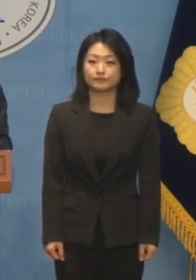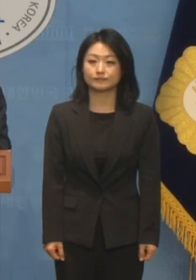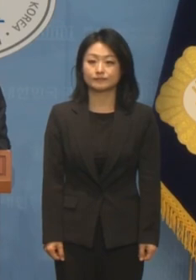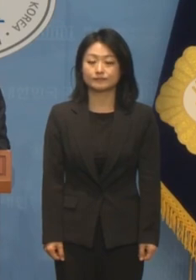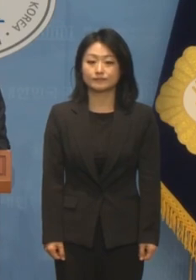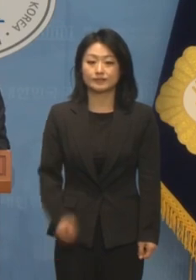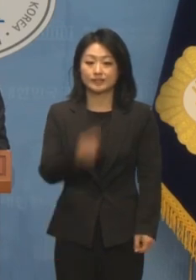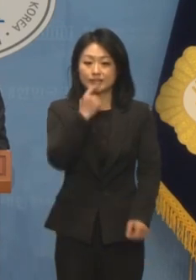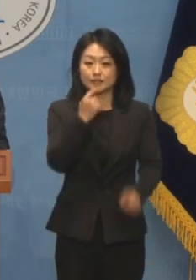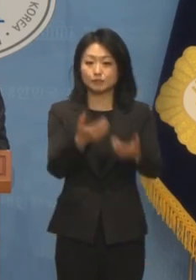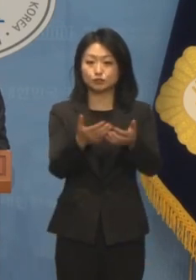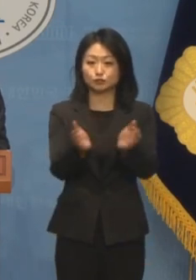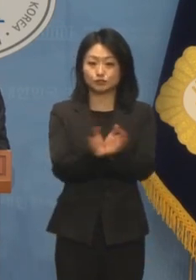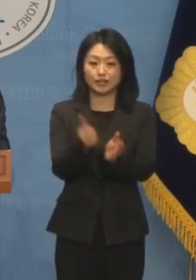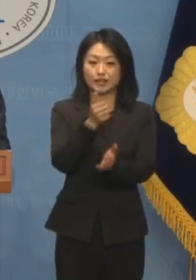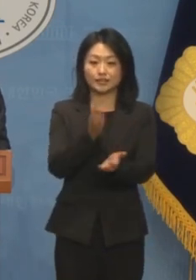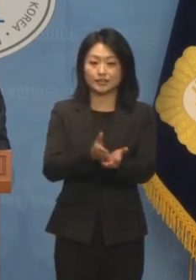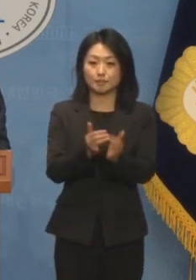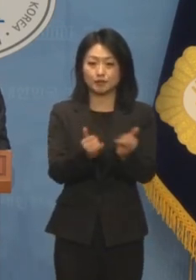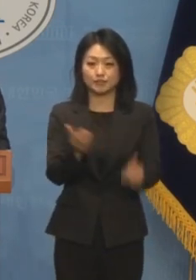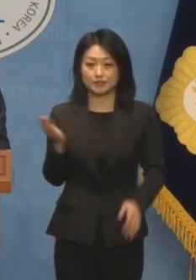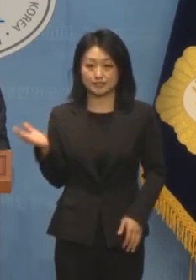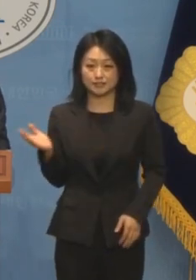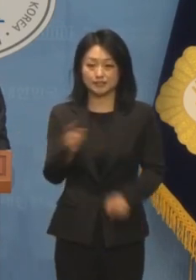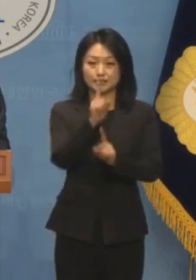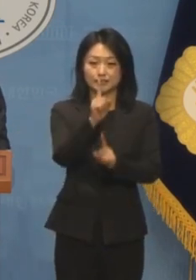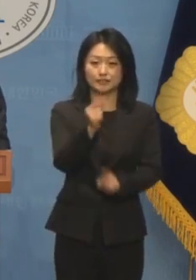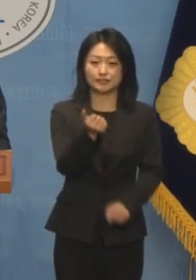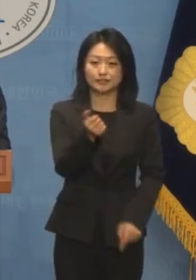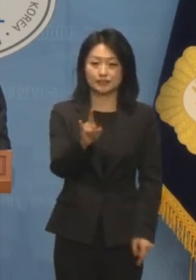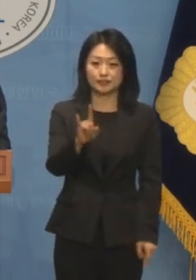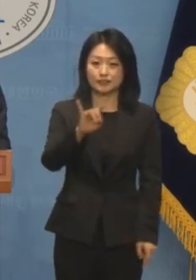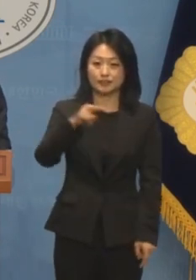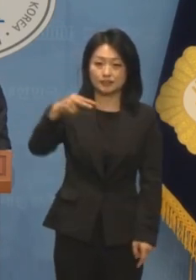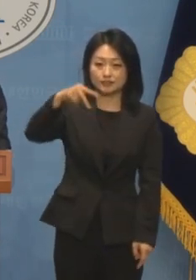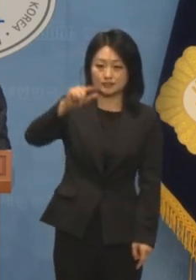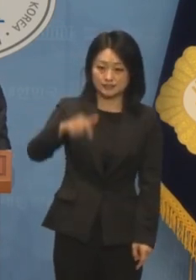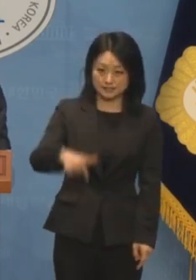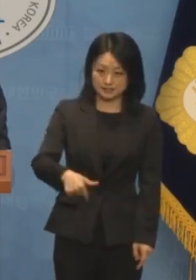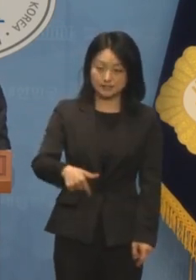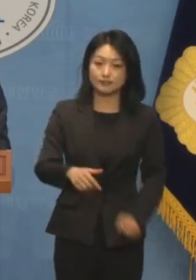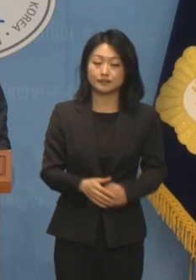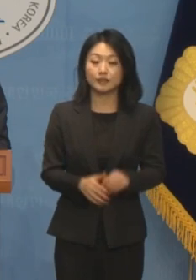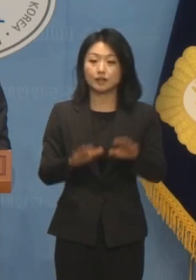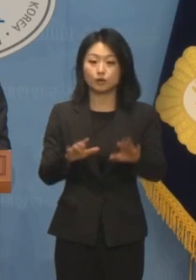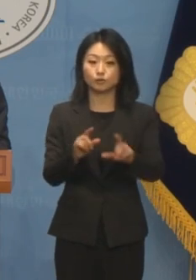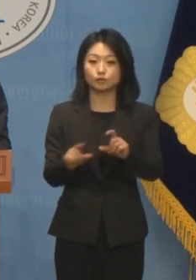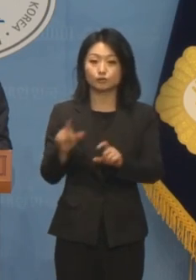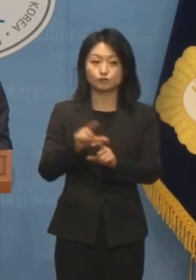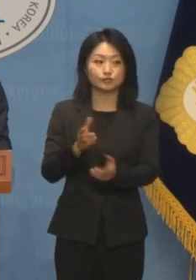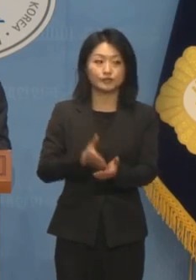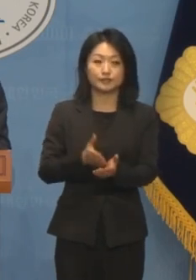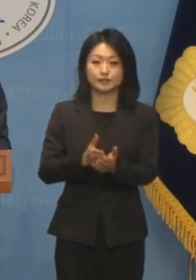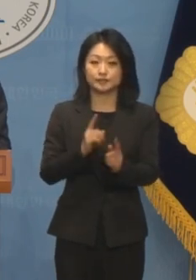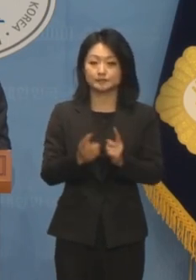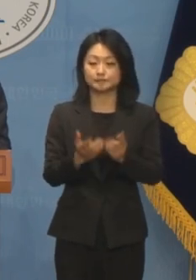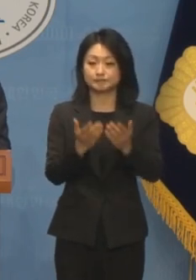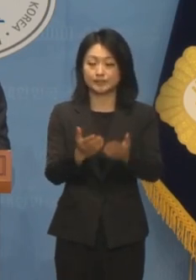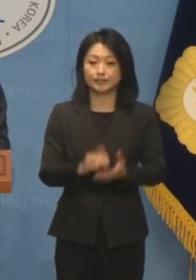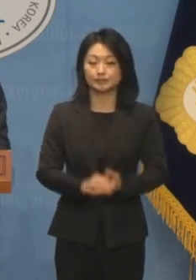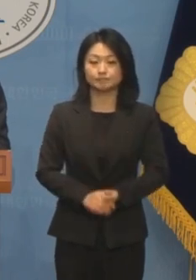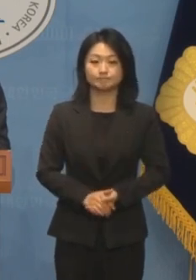네, 더불어민주당 수석 대변인 이해식입니다. 오늘 추가 온 브리핑 하도록 하겠습니다.